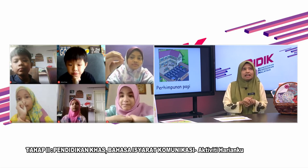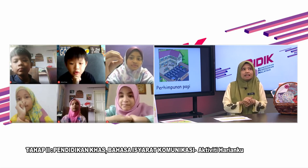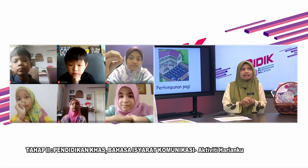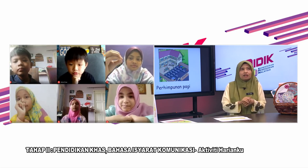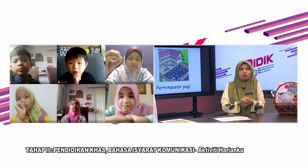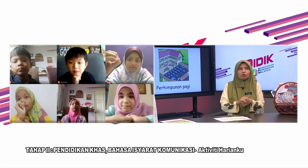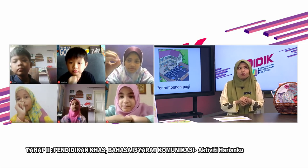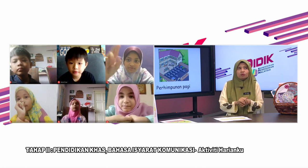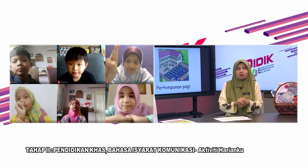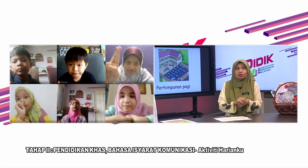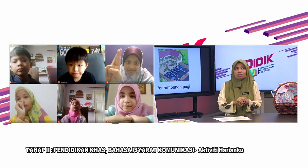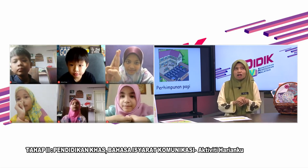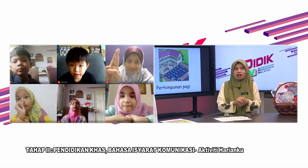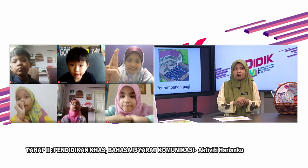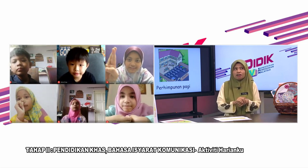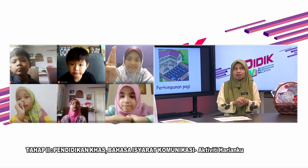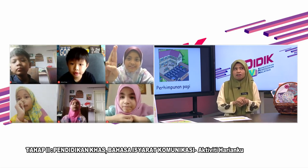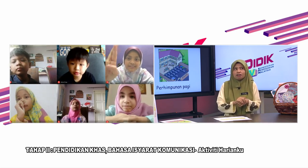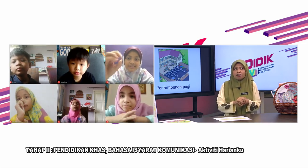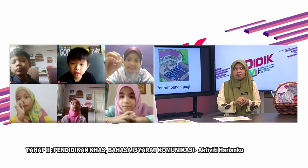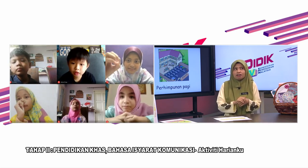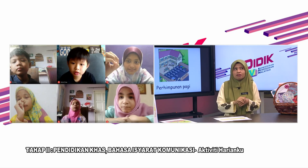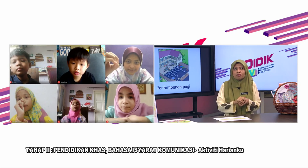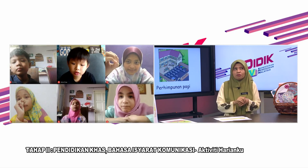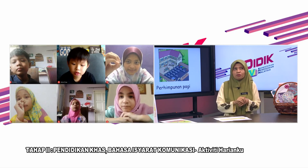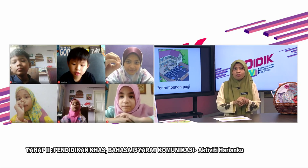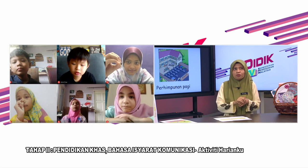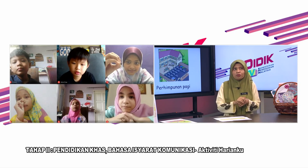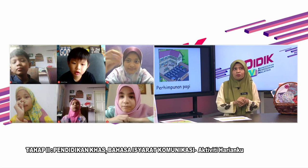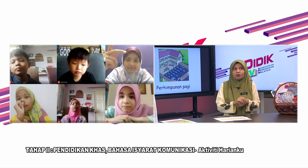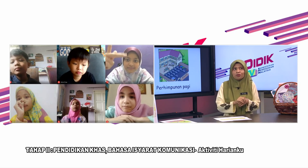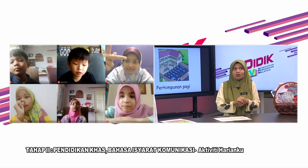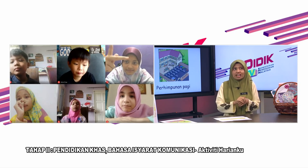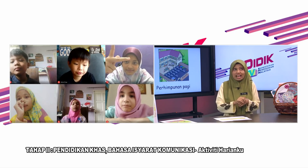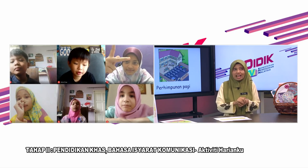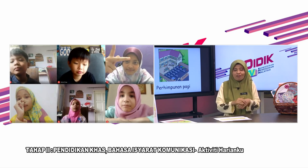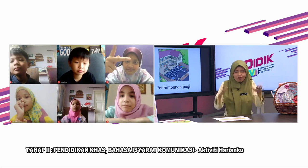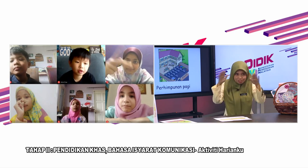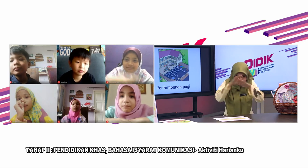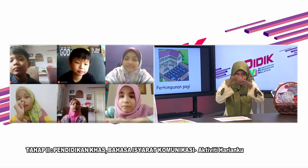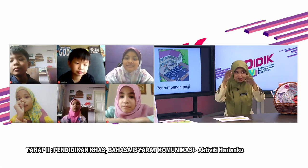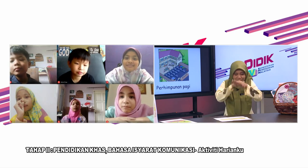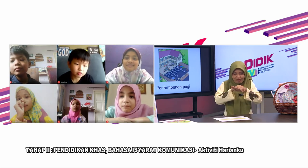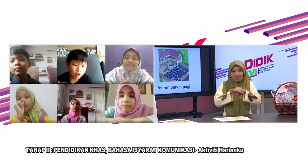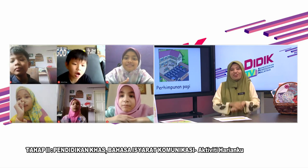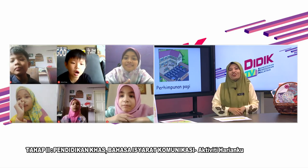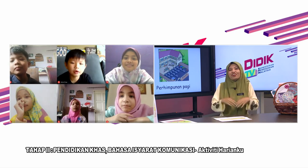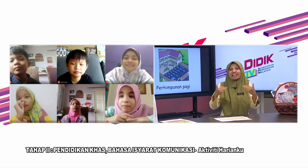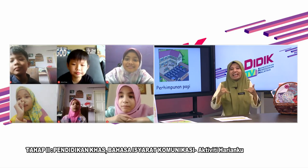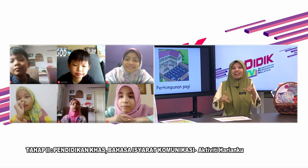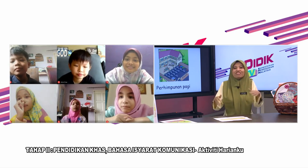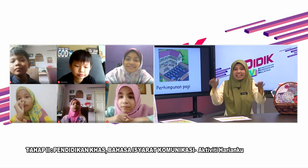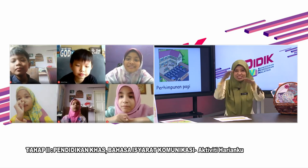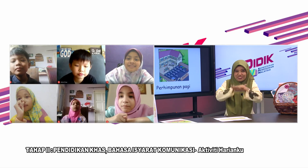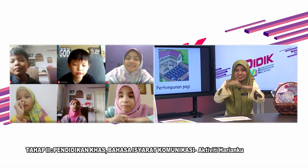O. O. R. O. Soro. sorok-sorok. Okey. Oh, sorok-sorok.